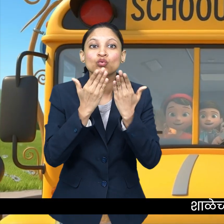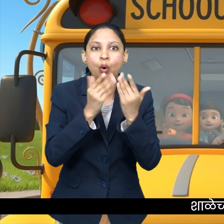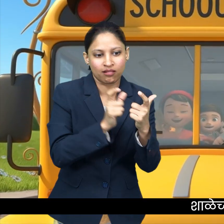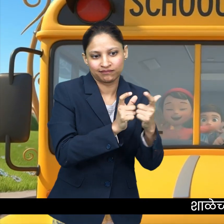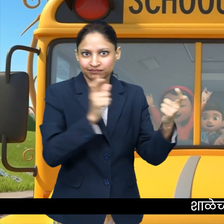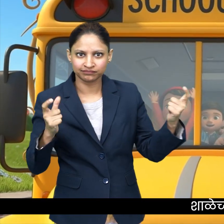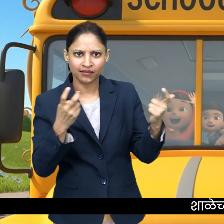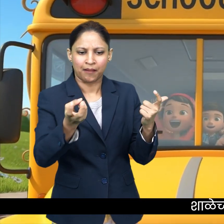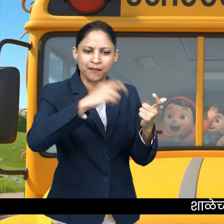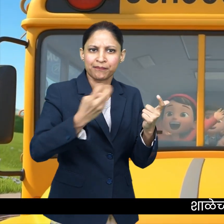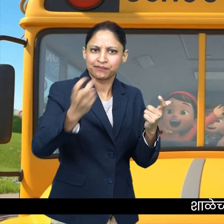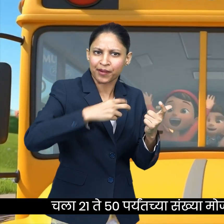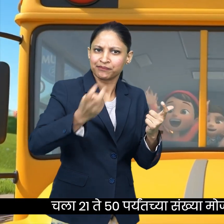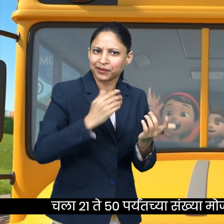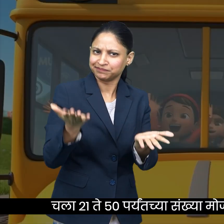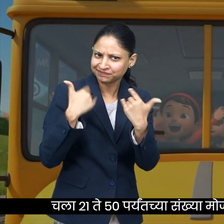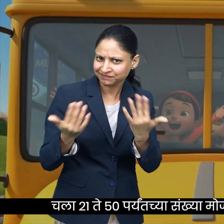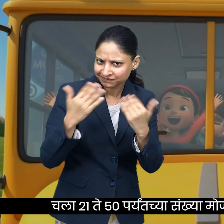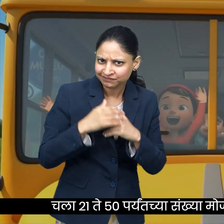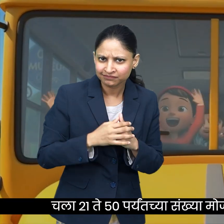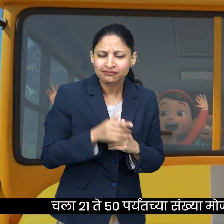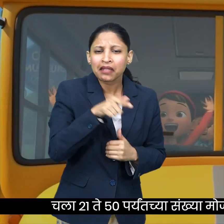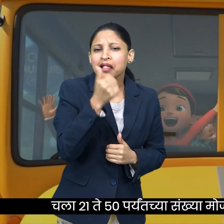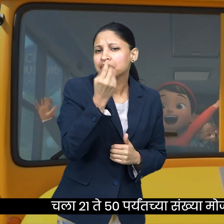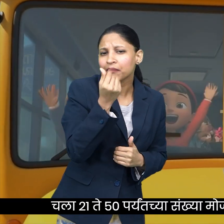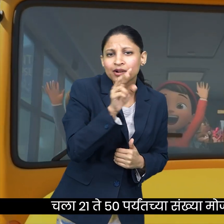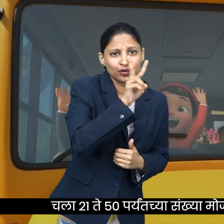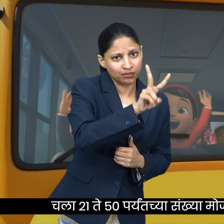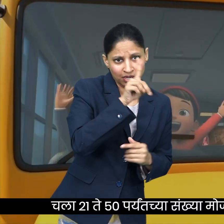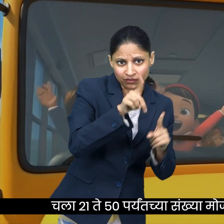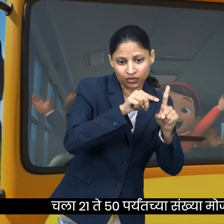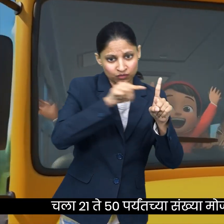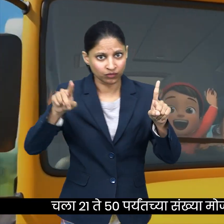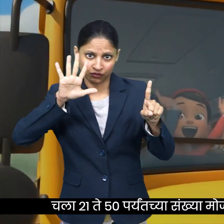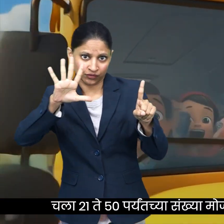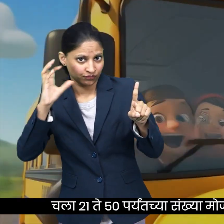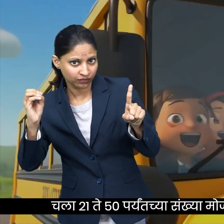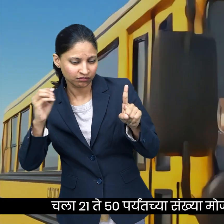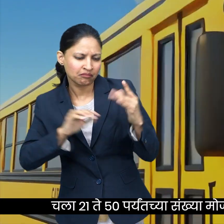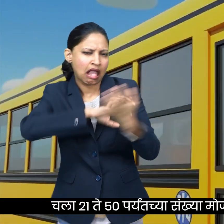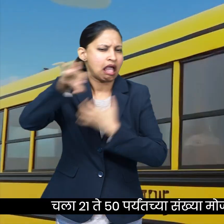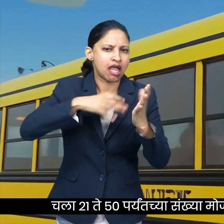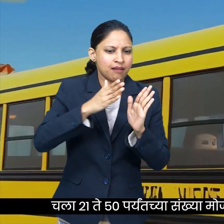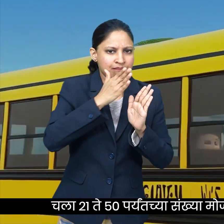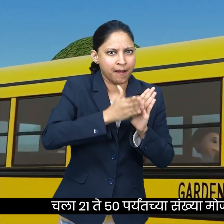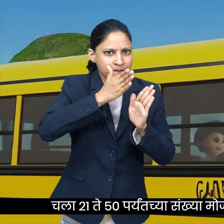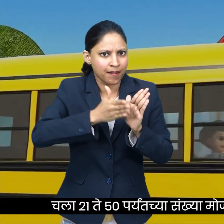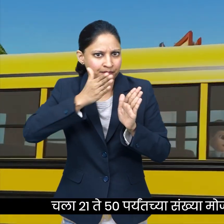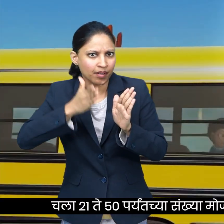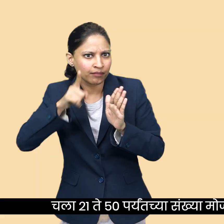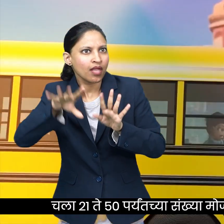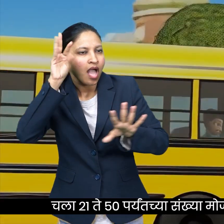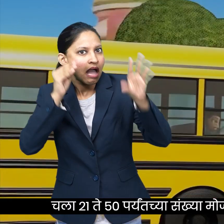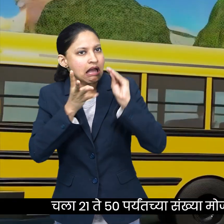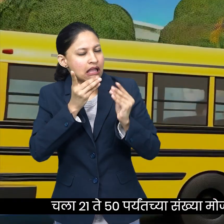शाळेच्या बस मध्ये चढा. चला 21 ते 50 पर्यंतच्या संख्या मोजूया आणि